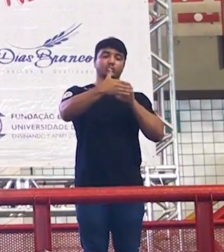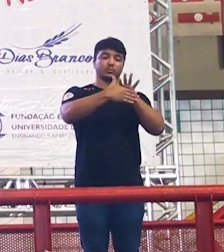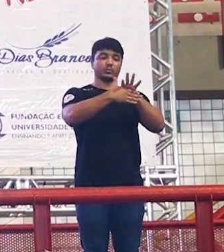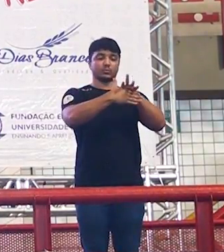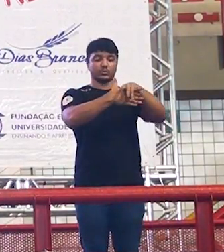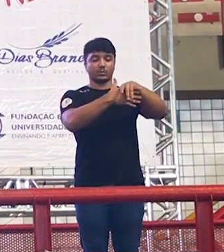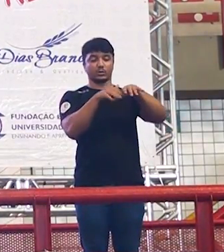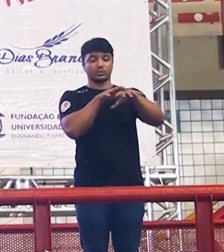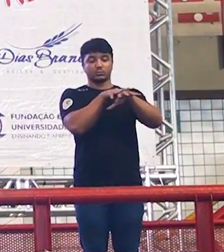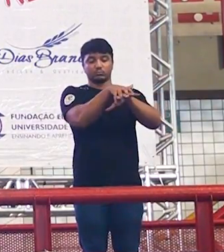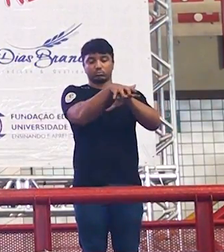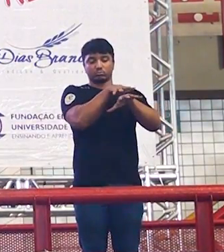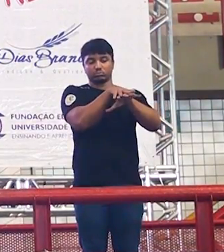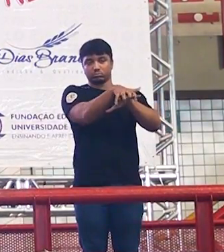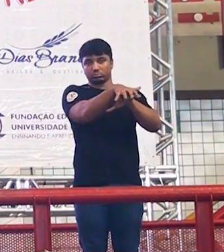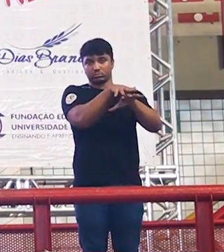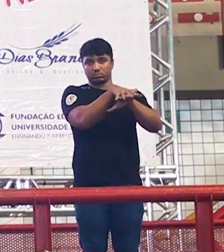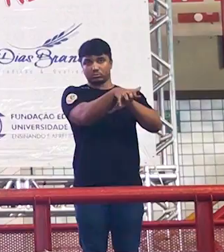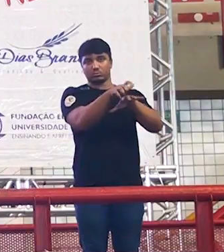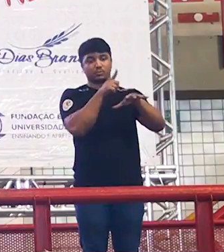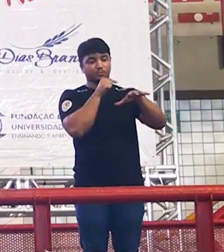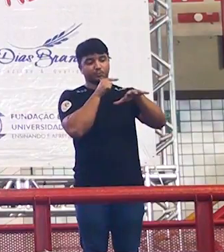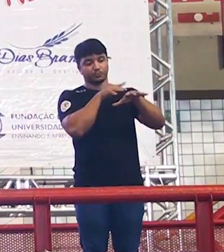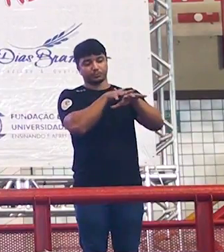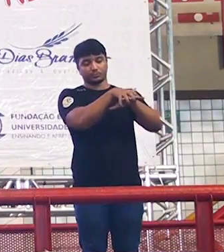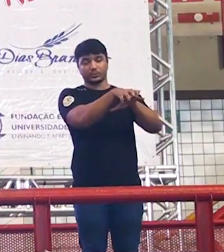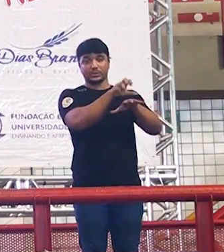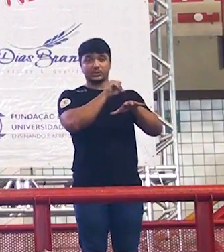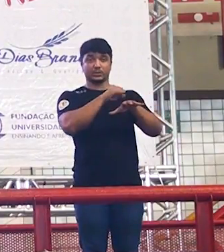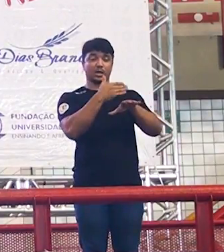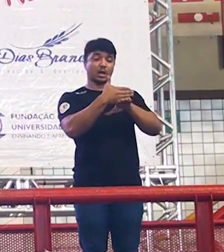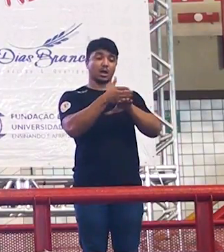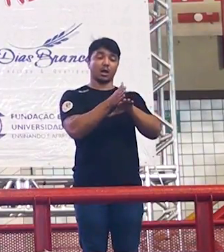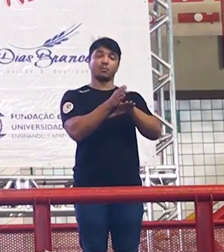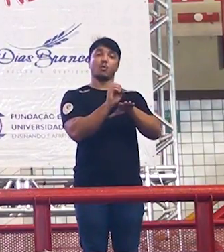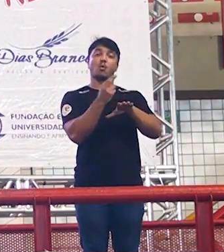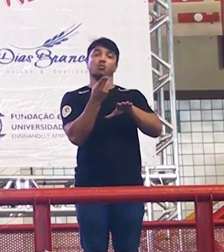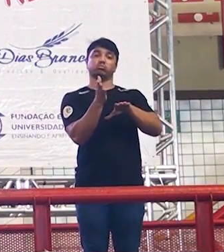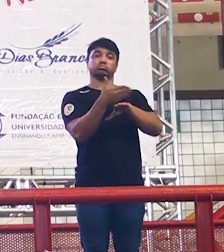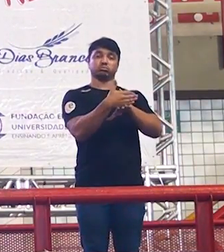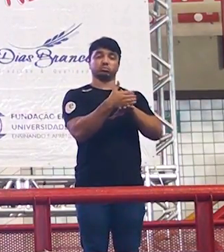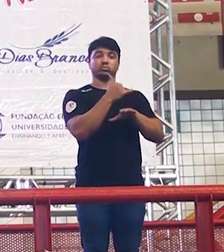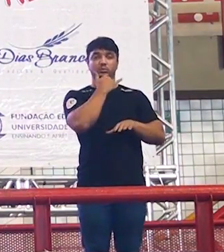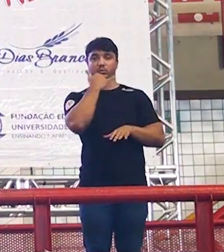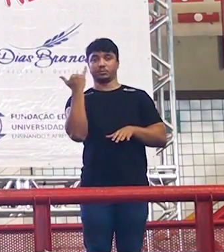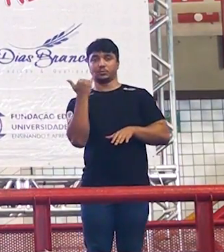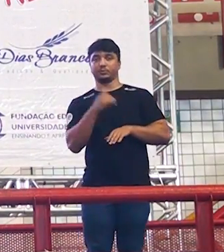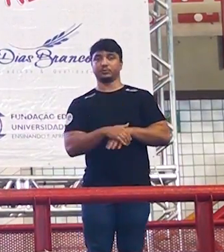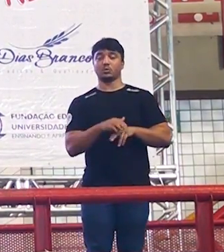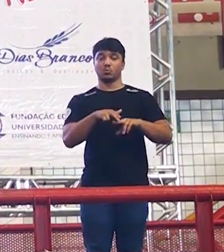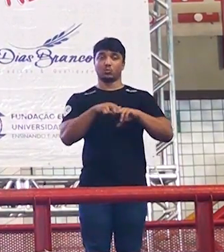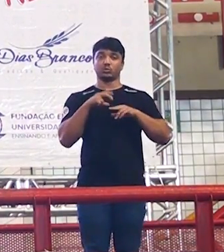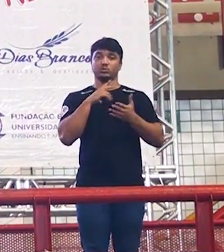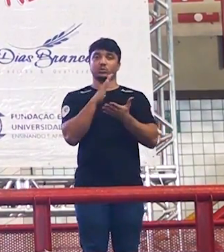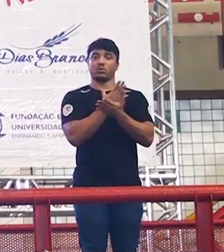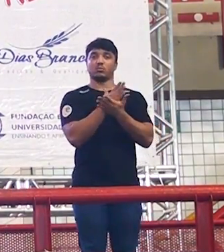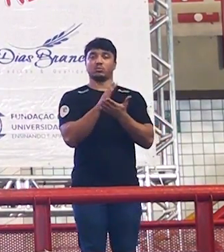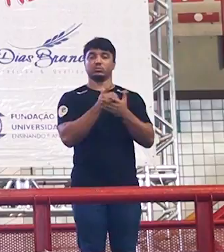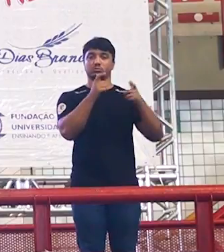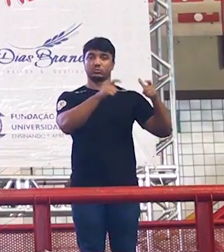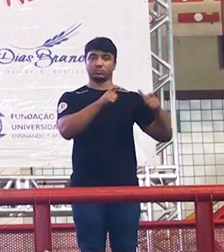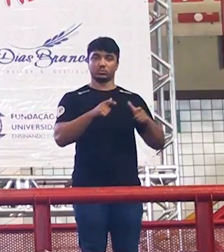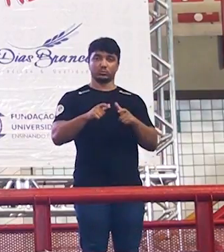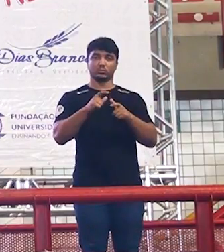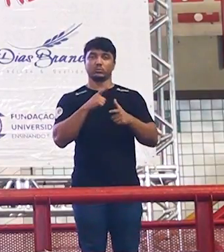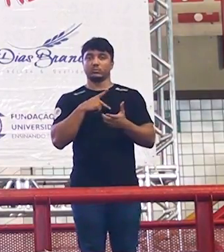só quando convém. Então você acaba alagando muitos locais. Nesse alagamento, você